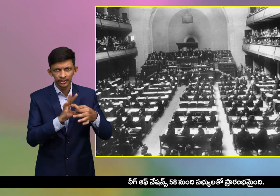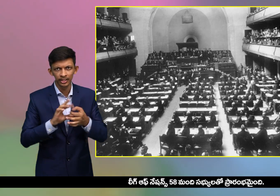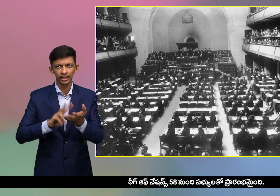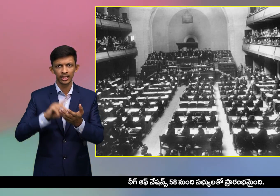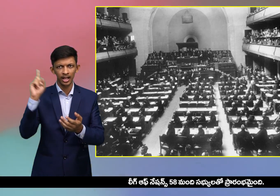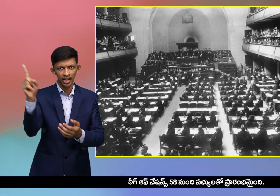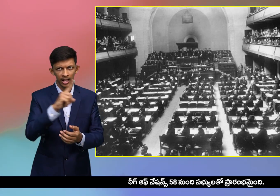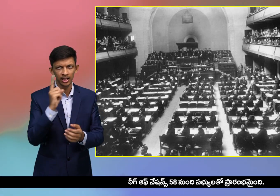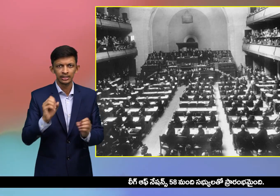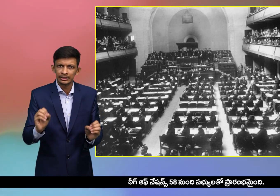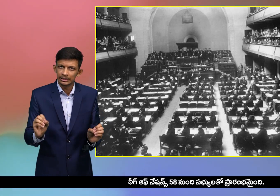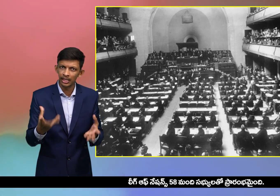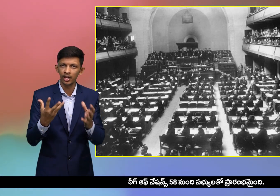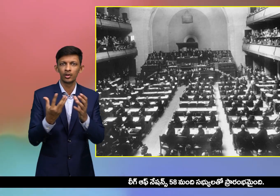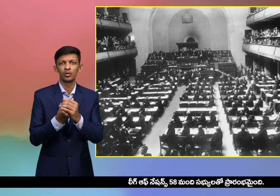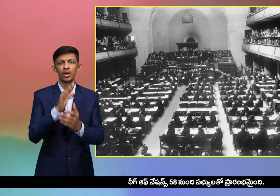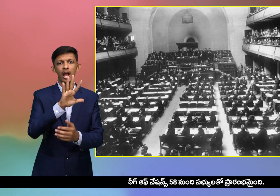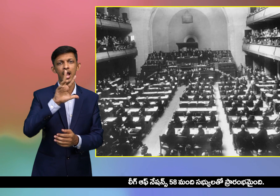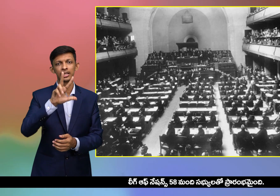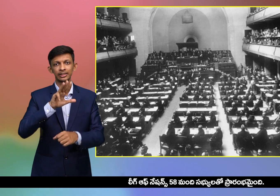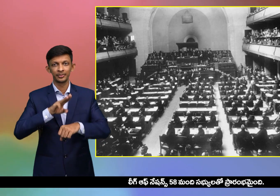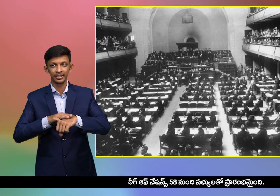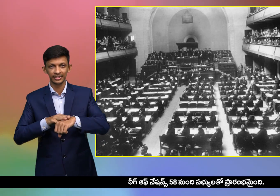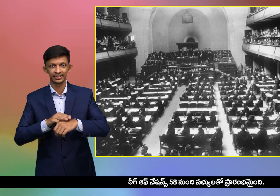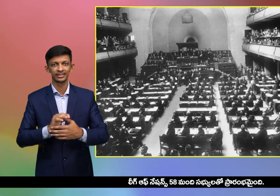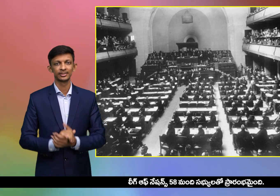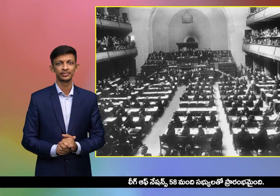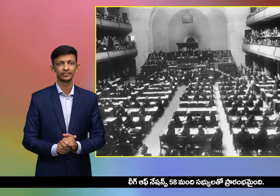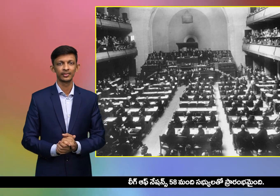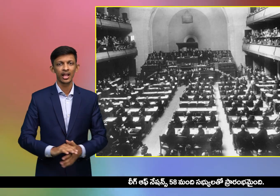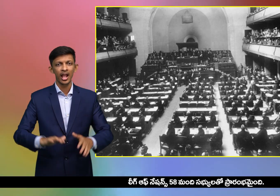లీగ్ ఆఫ్ నేషన్స్ 58 మంది సభ్యులతో ప్రారంభమైంది.